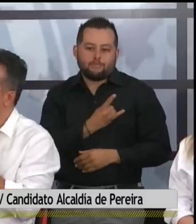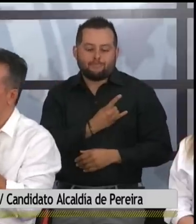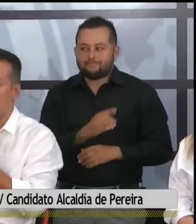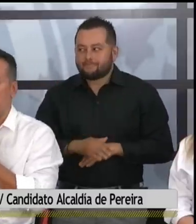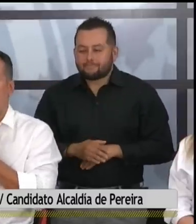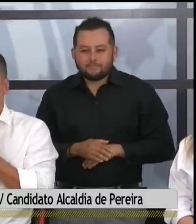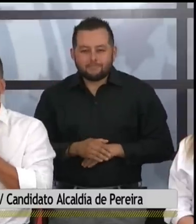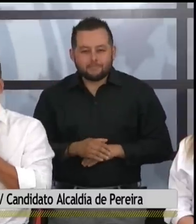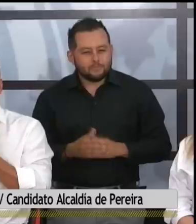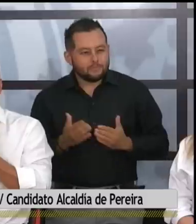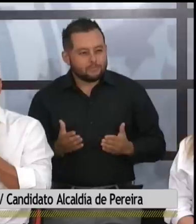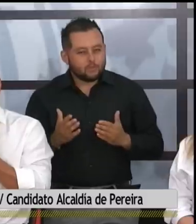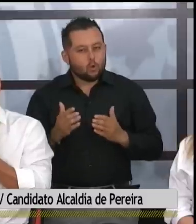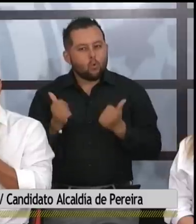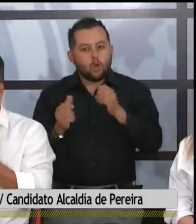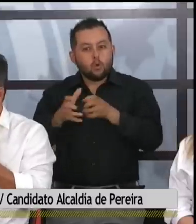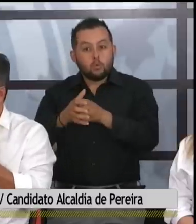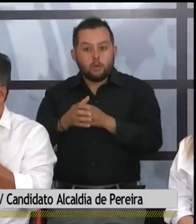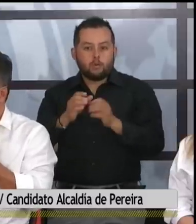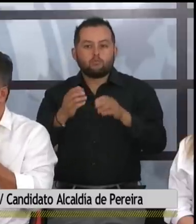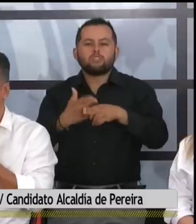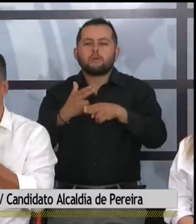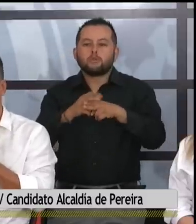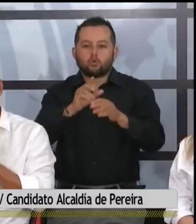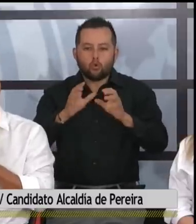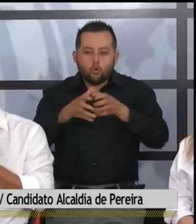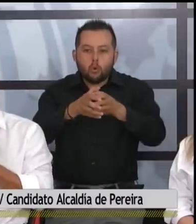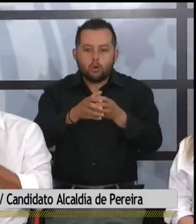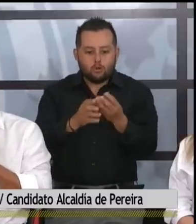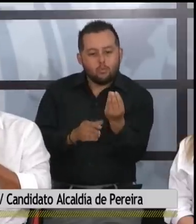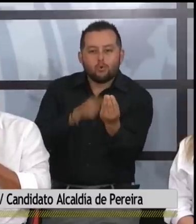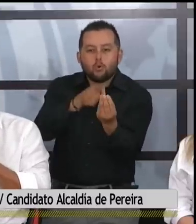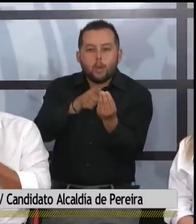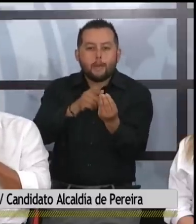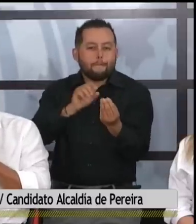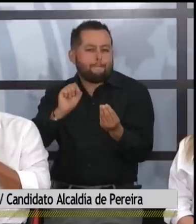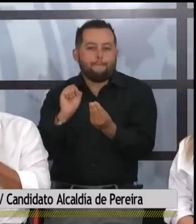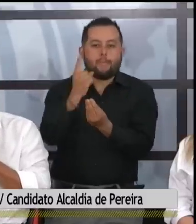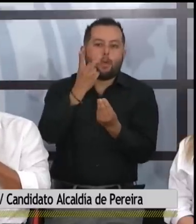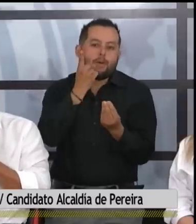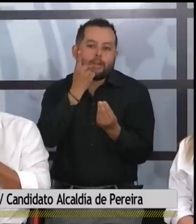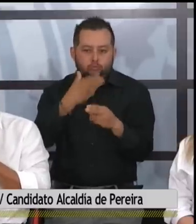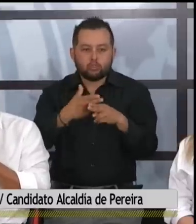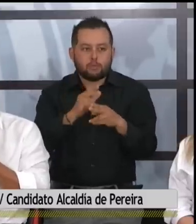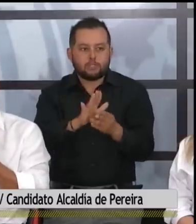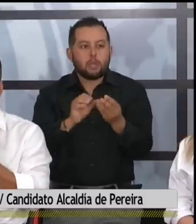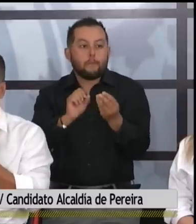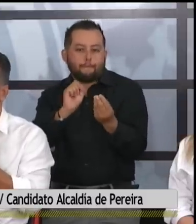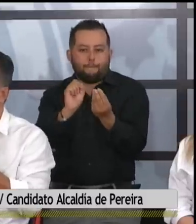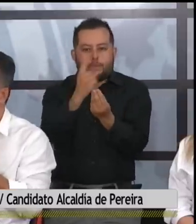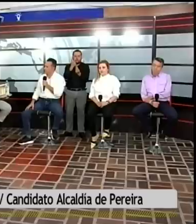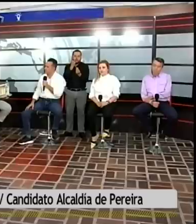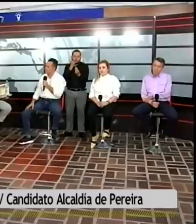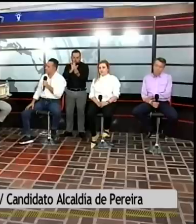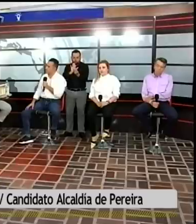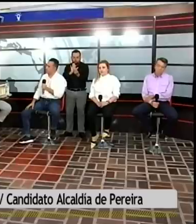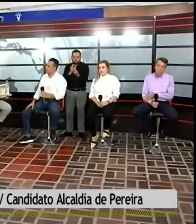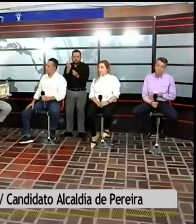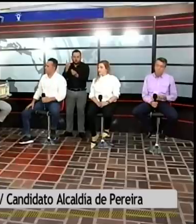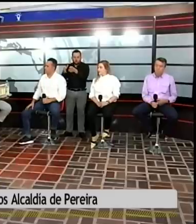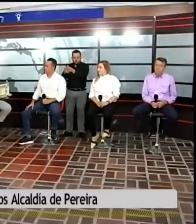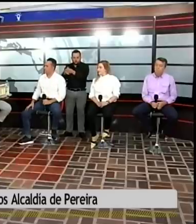¿Partido? Primero Pereira. Somos independientes, nuestro movimiento ciudadano se llama Primero Pereira. Listo,